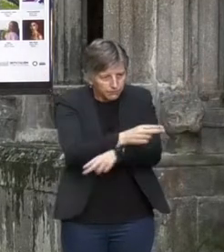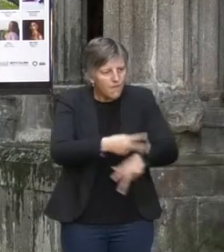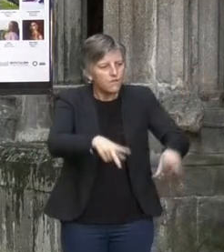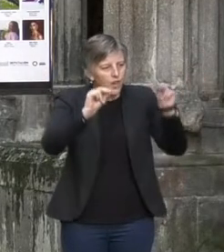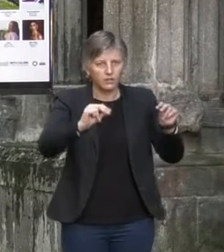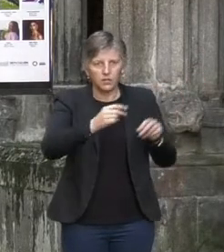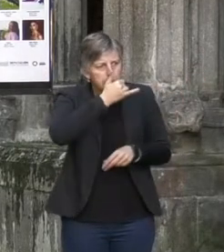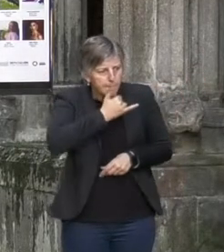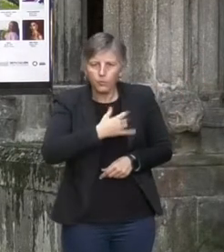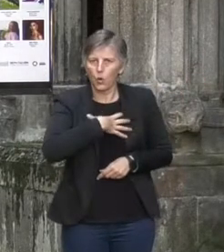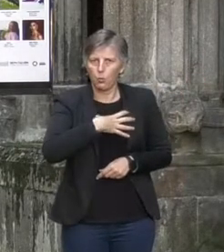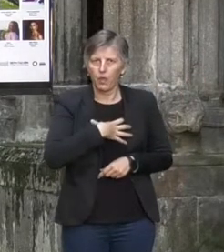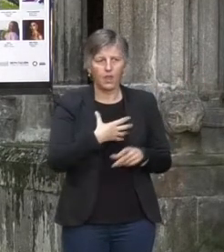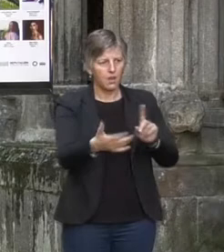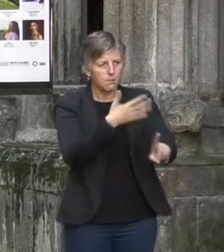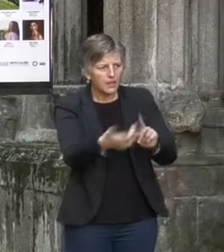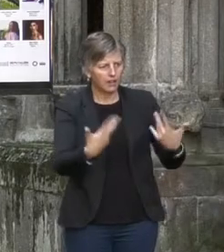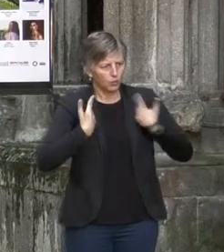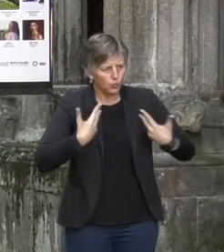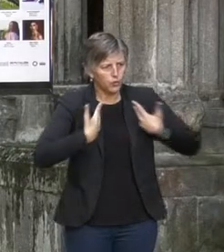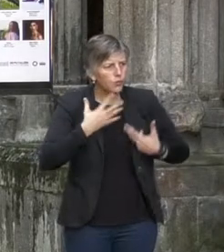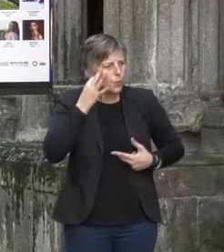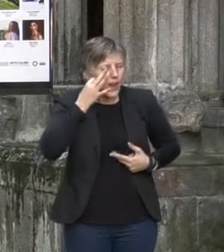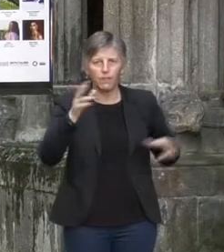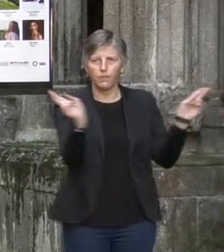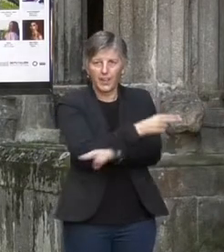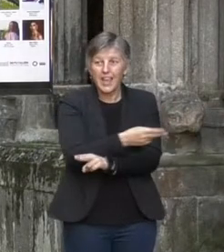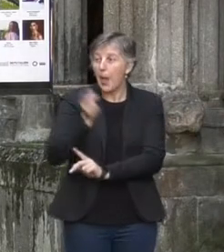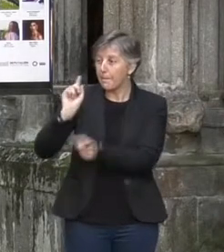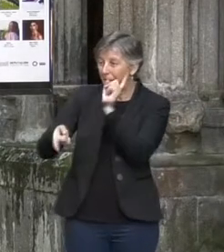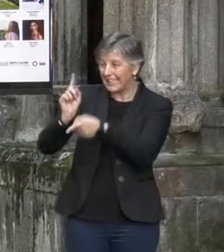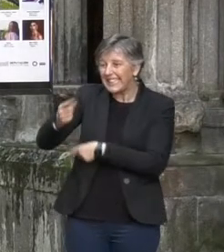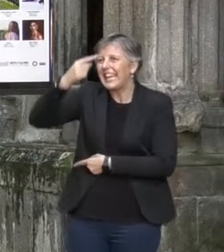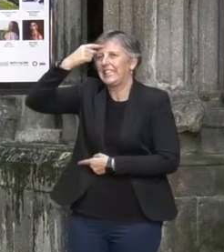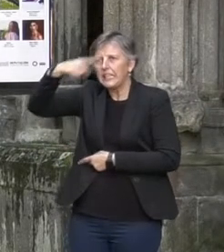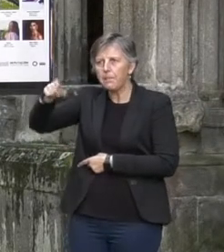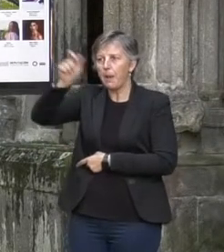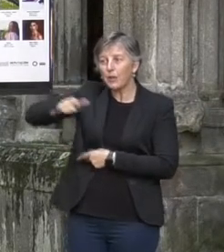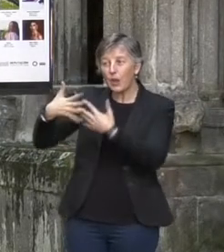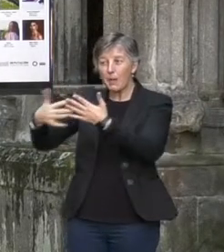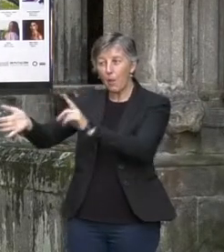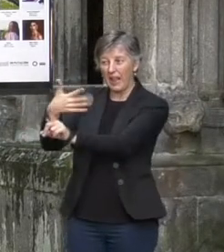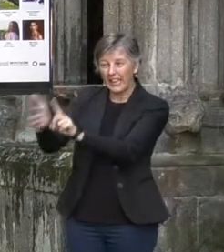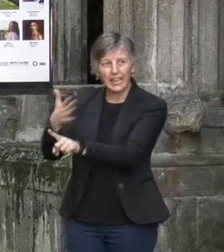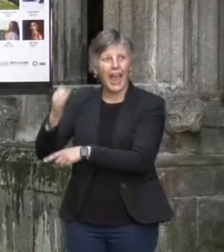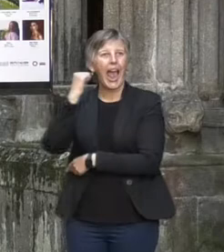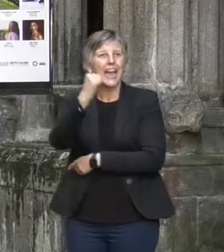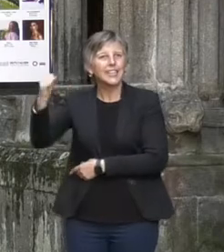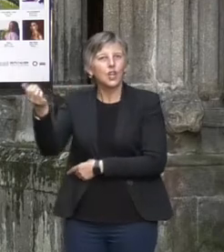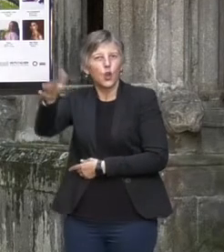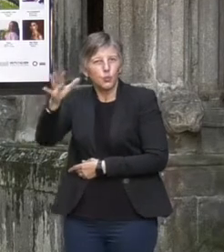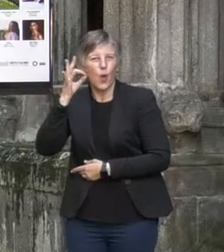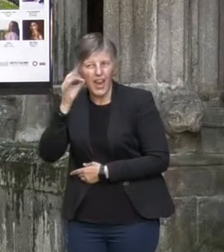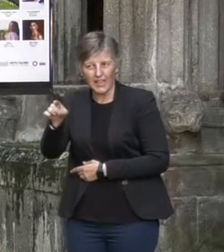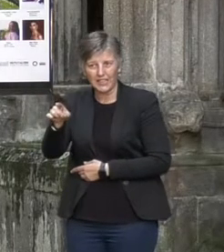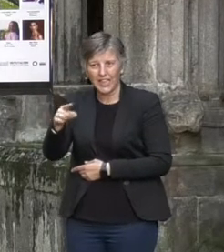que é co maltrato que sufrimos as mulleres e que saiban os machistas, os maltratadores, os asasinos de mulleres,